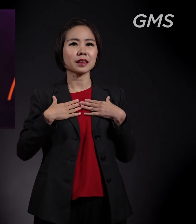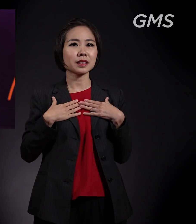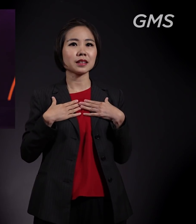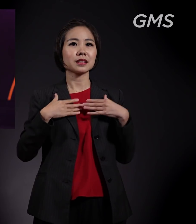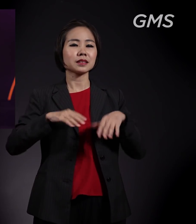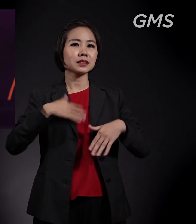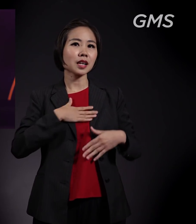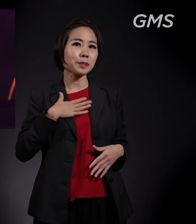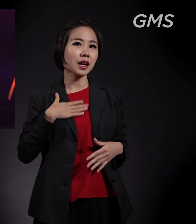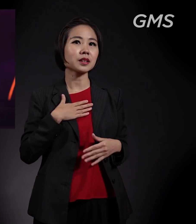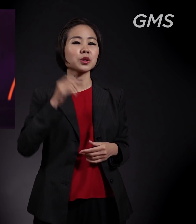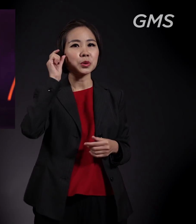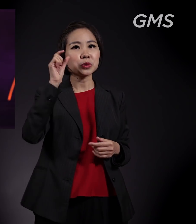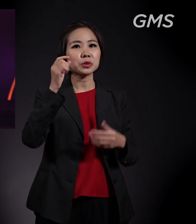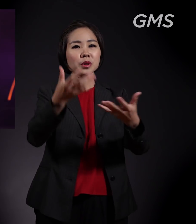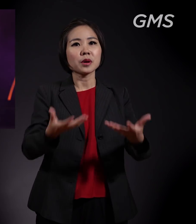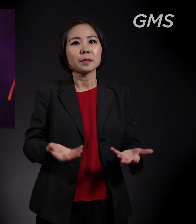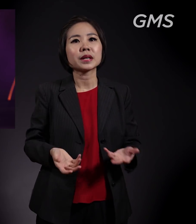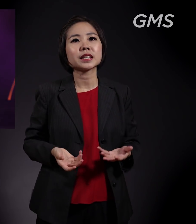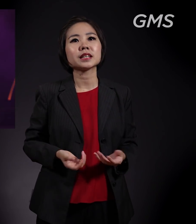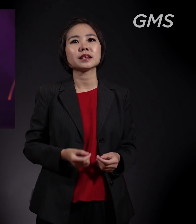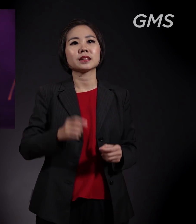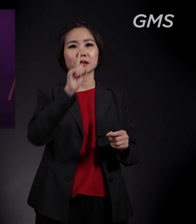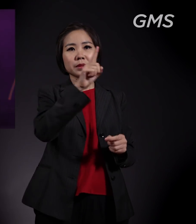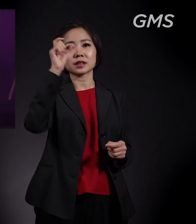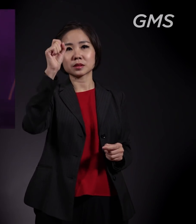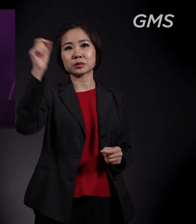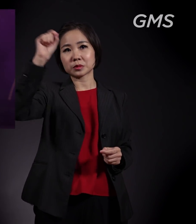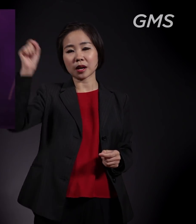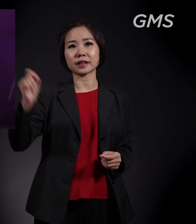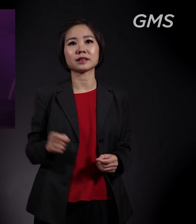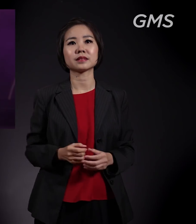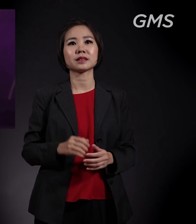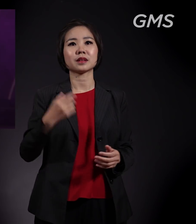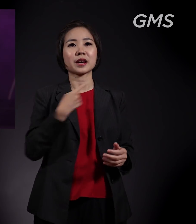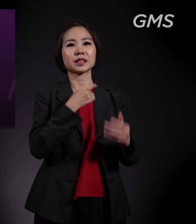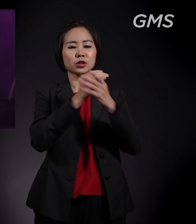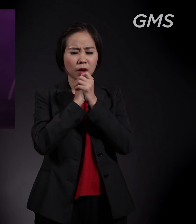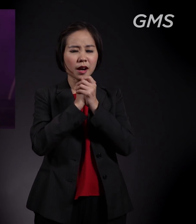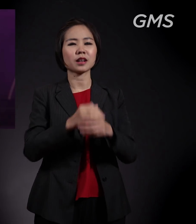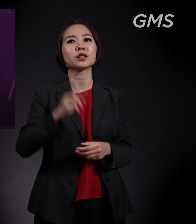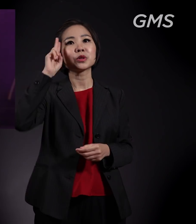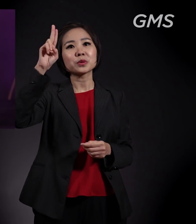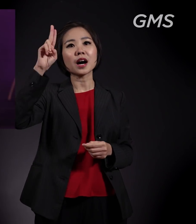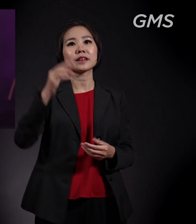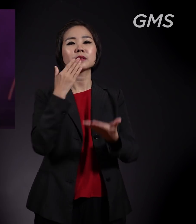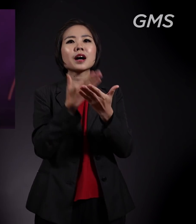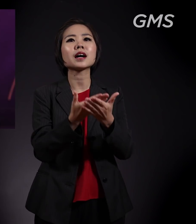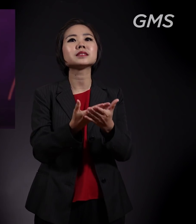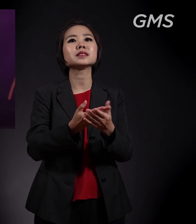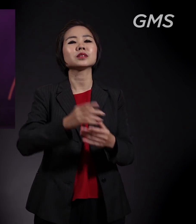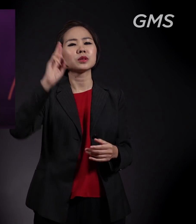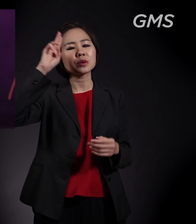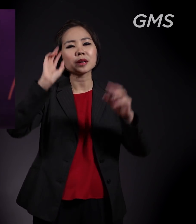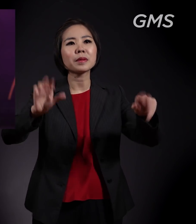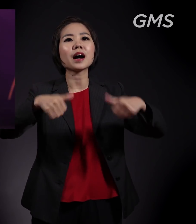kita memberikan persepuluhan kita kepada Tuhan. Mari kita berdoa. Kami berterima kasih kepadamu Tuhan, Engkau begitu